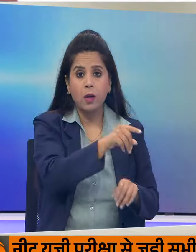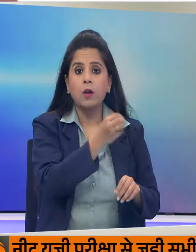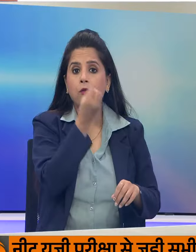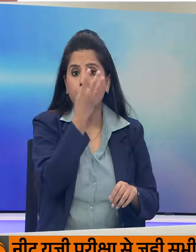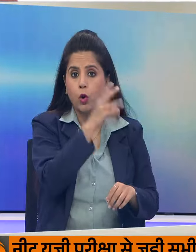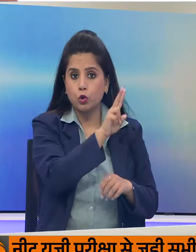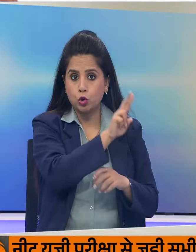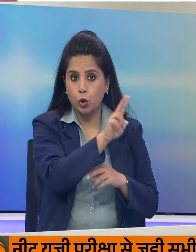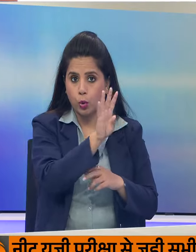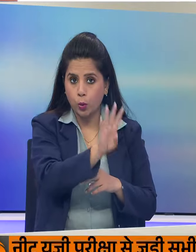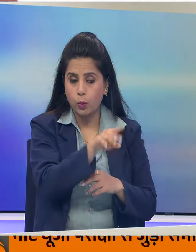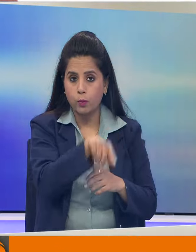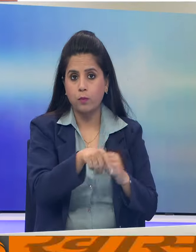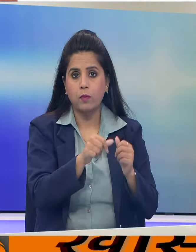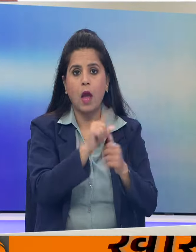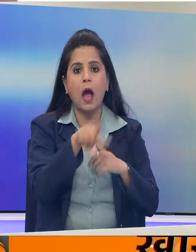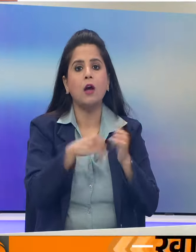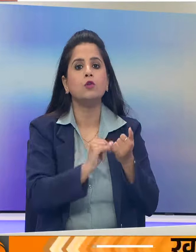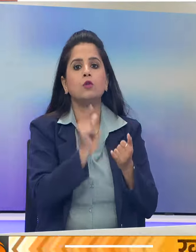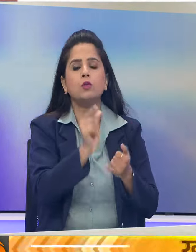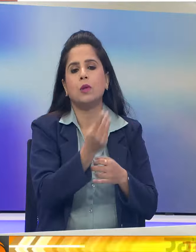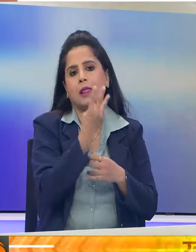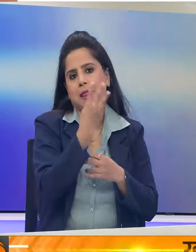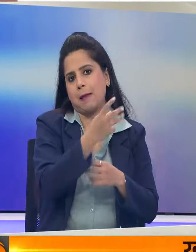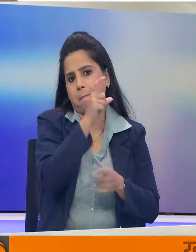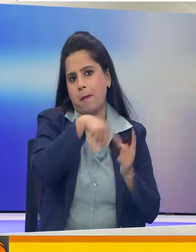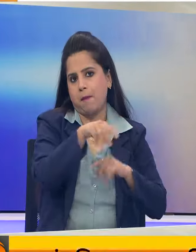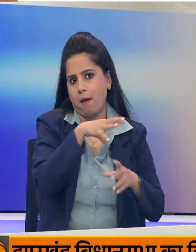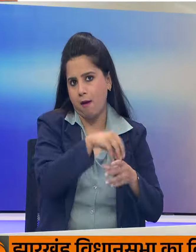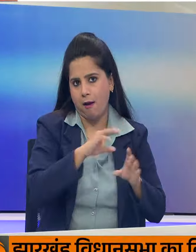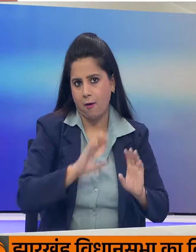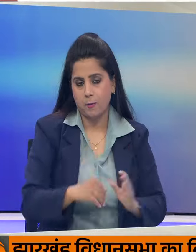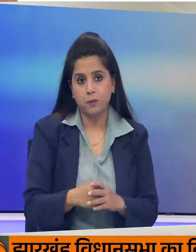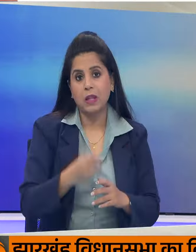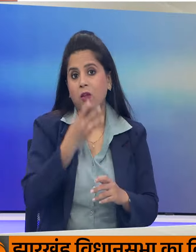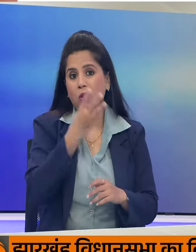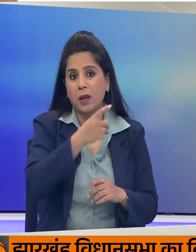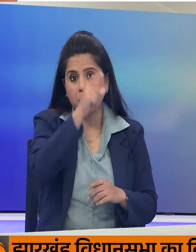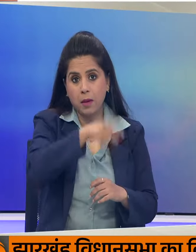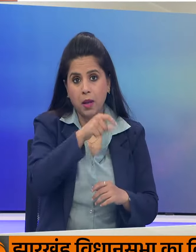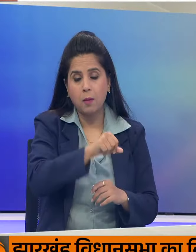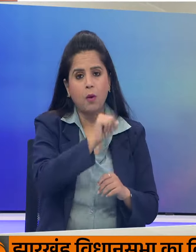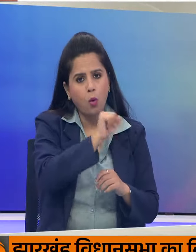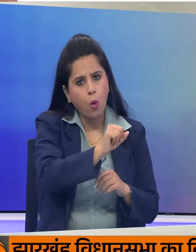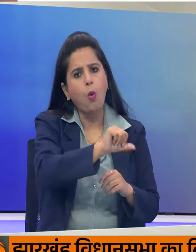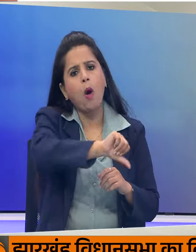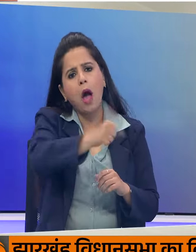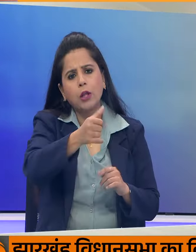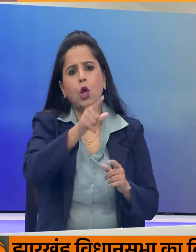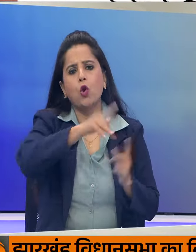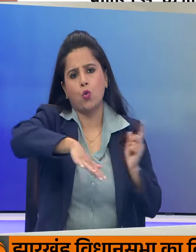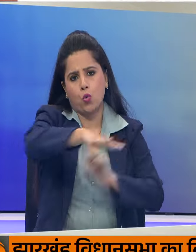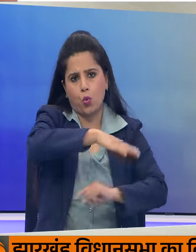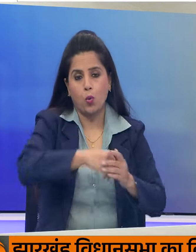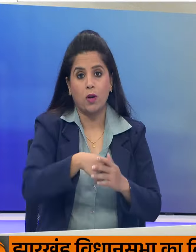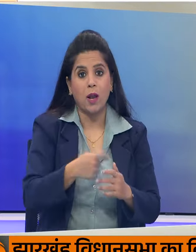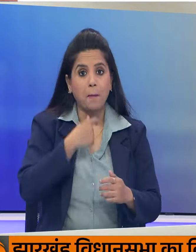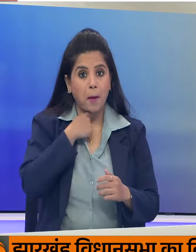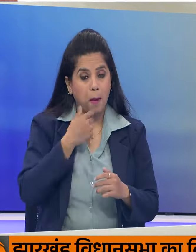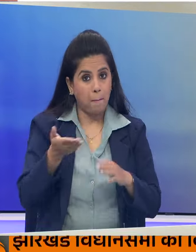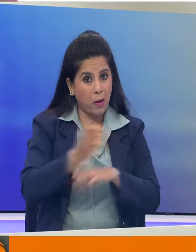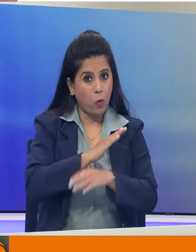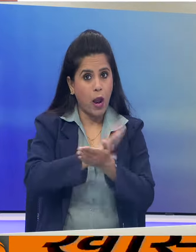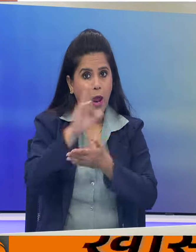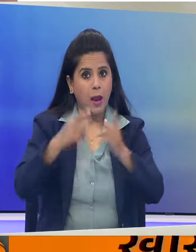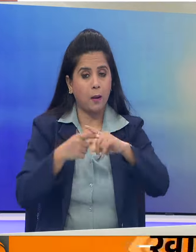के 24 और आजसू के 3 विधायक शामिल हैं। 3 विधायक निर्दलीय हैं। शपथ लेने से पहले हेमंत सोरेन